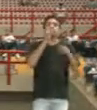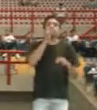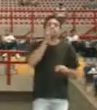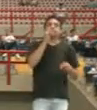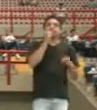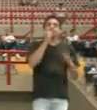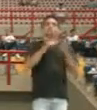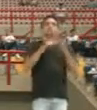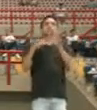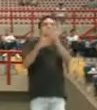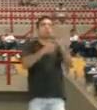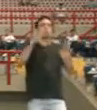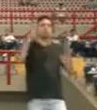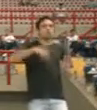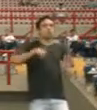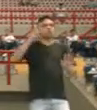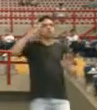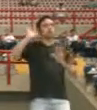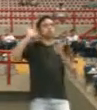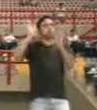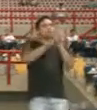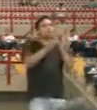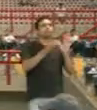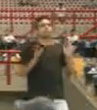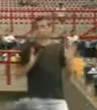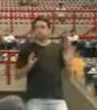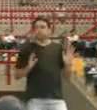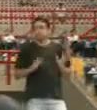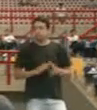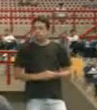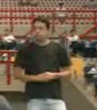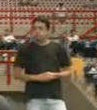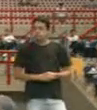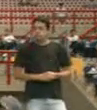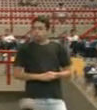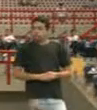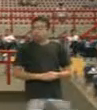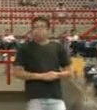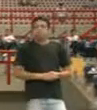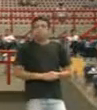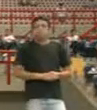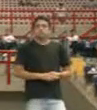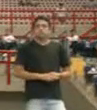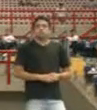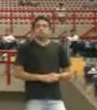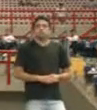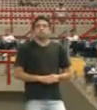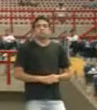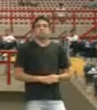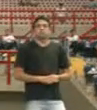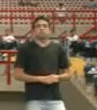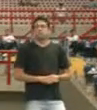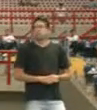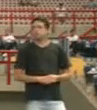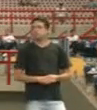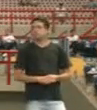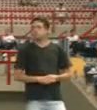exemplos, ilustrações, o repertório ilustrativo de vocês. Ok?